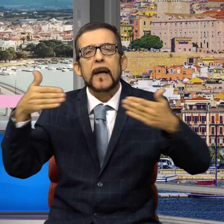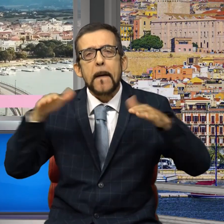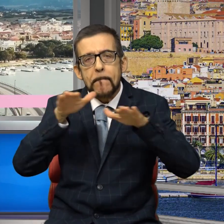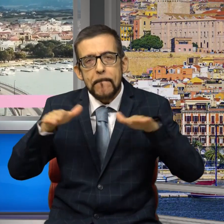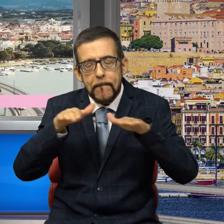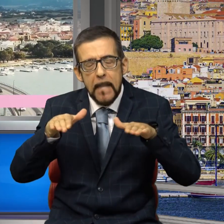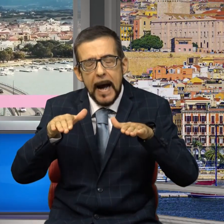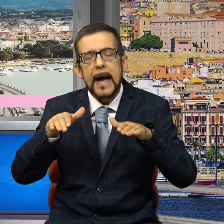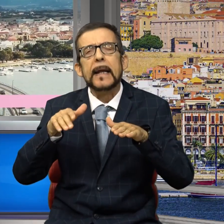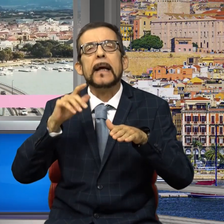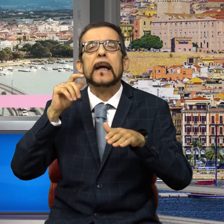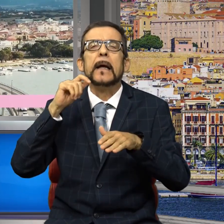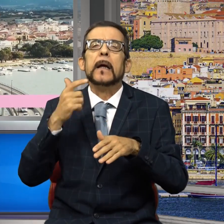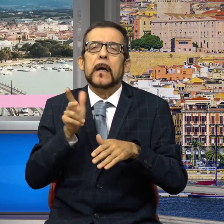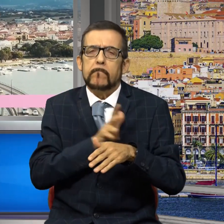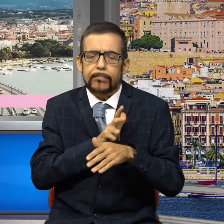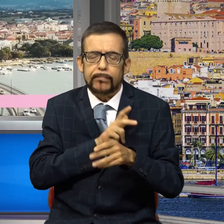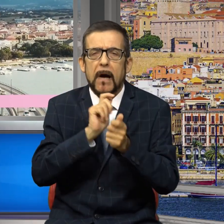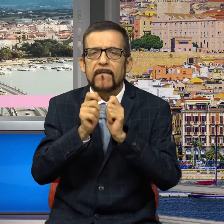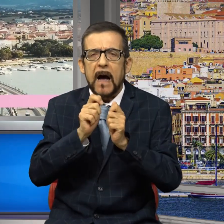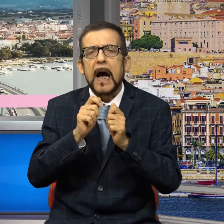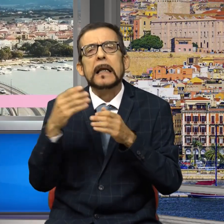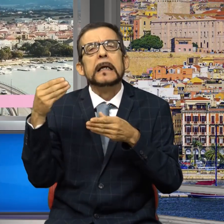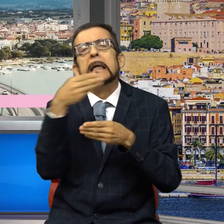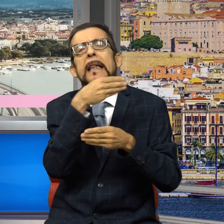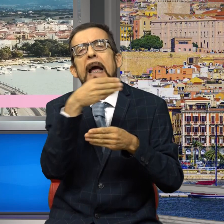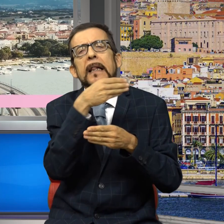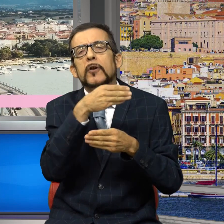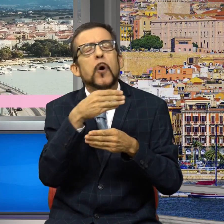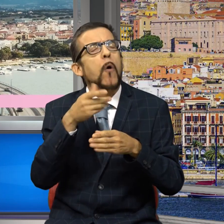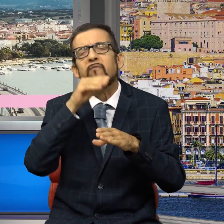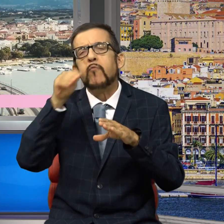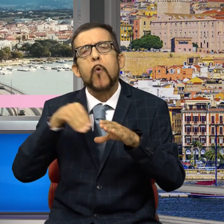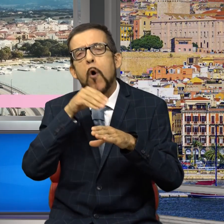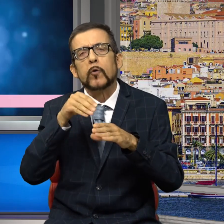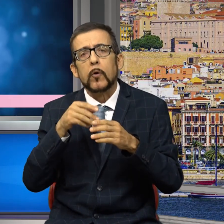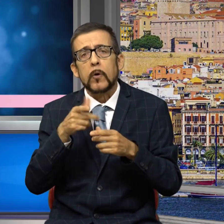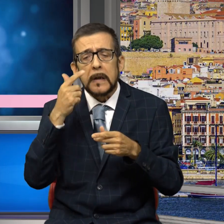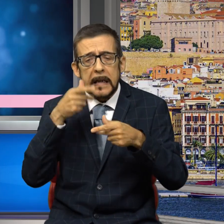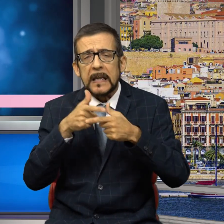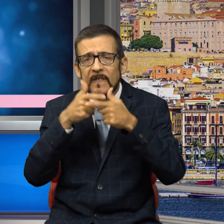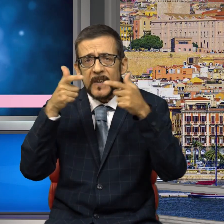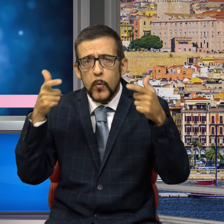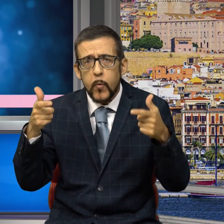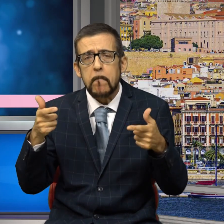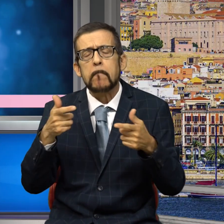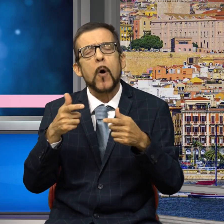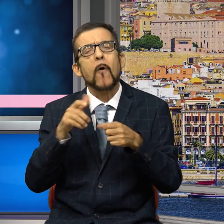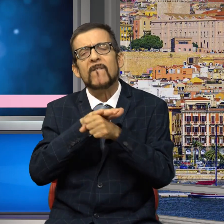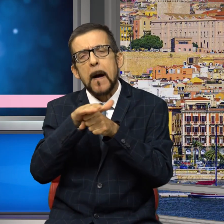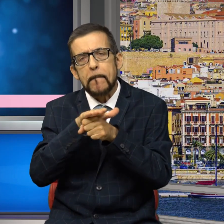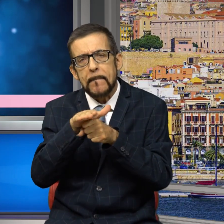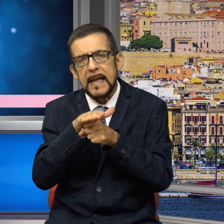più spopolati e privi di servizi. I dati di crescita e di sviluppo delle imprese e delle famiglie sono differenti